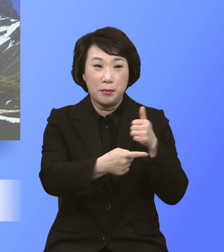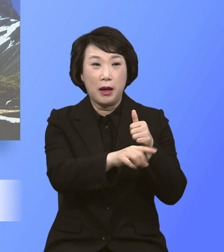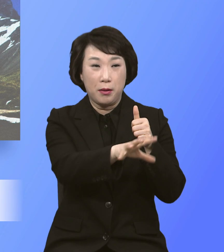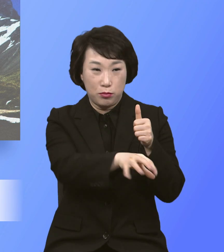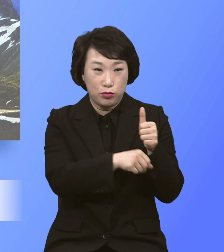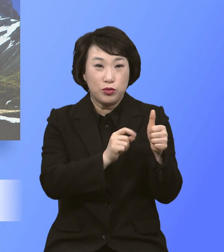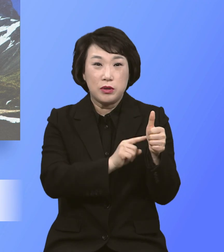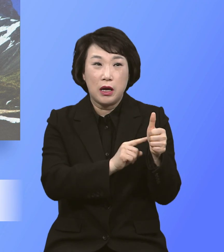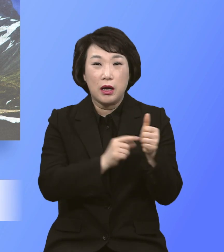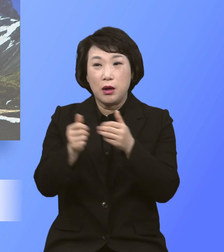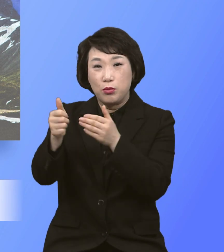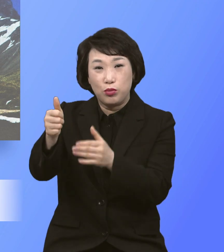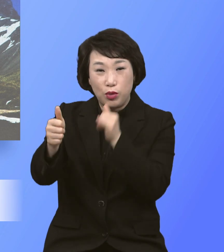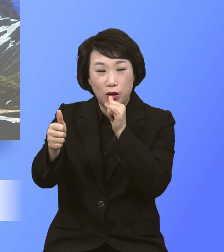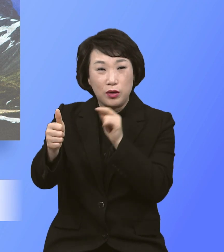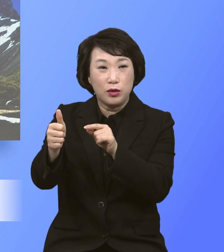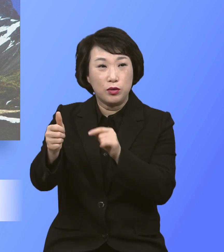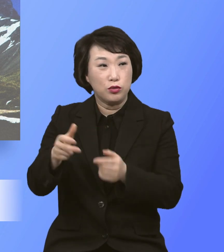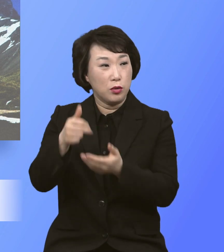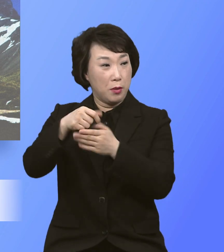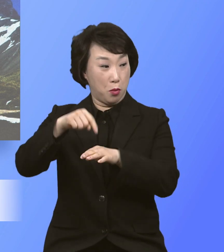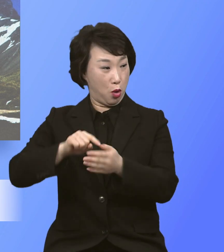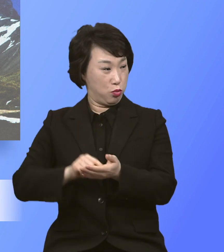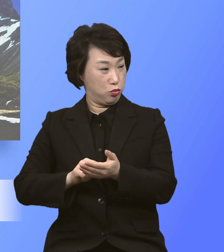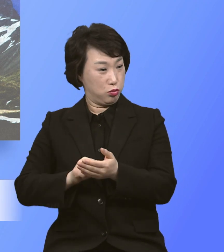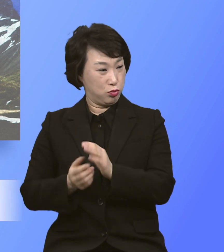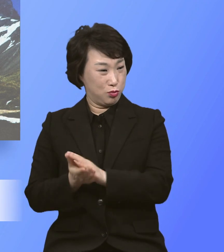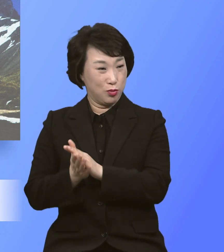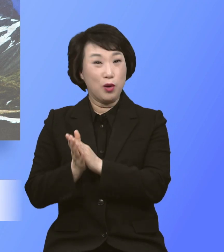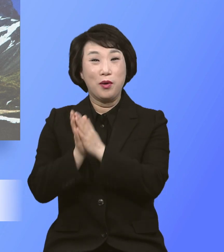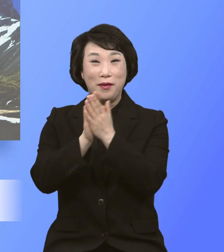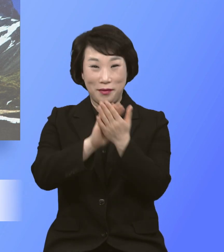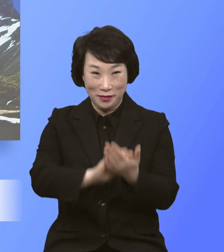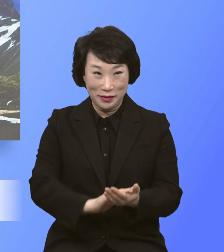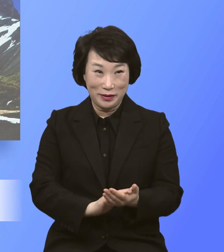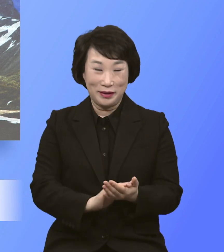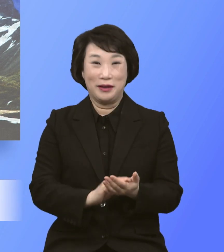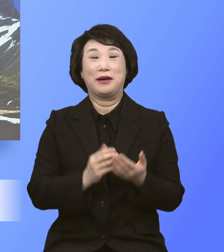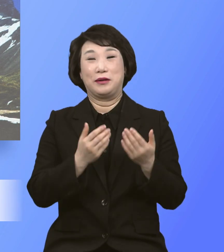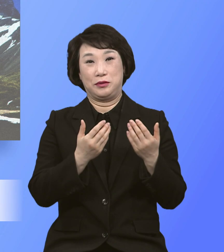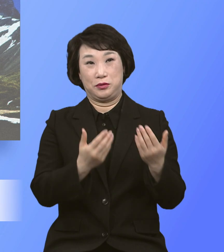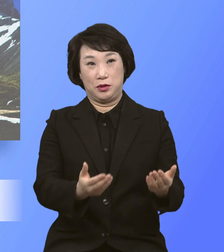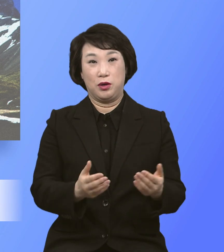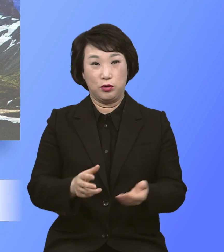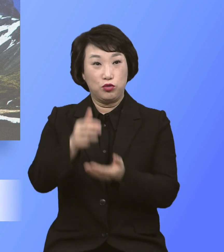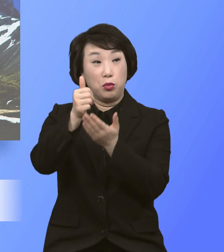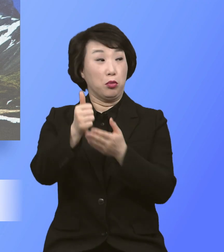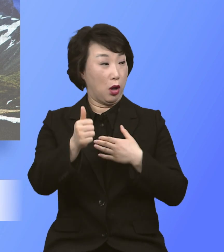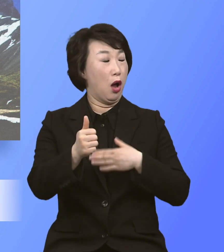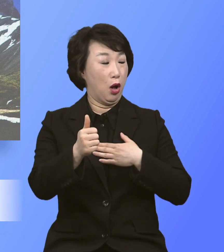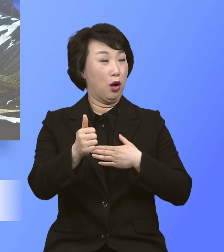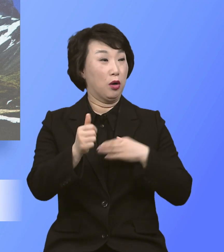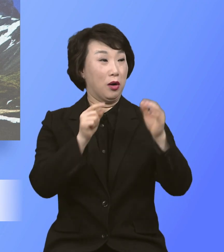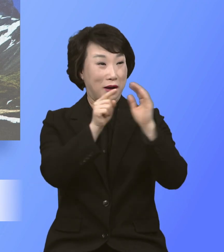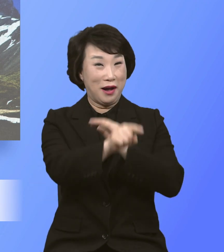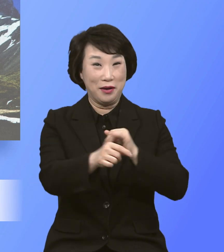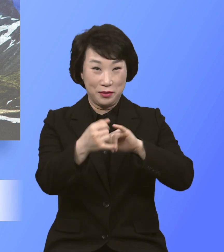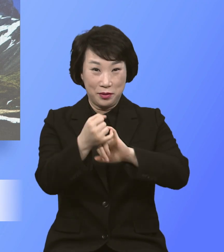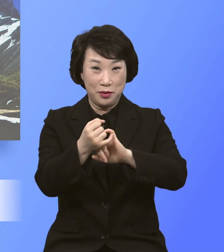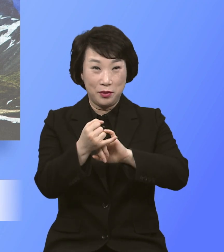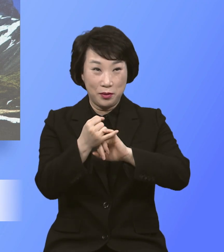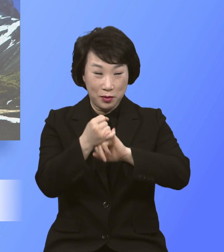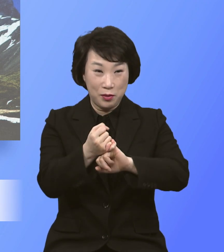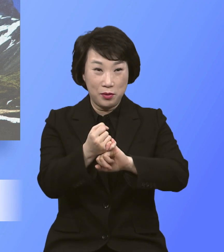백부장의 간구는 주님 마음을 움직였고 주님이 안 갈 수가 없을